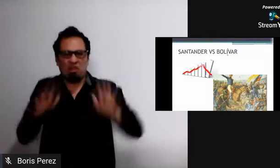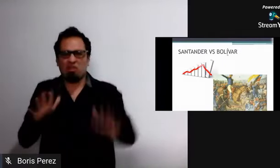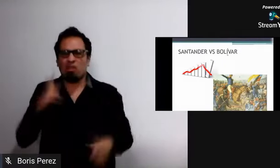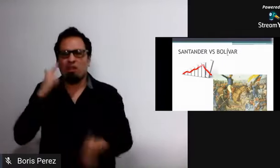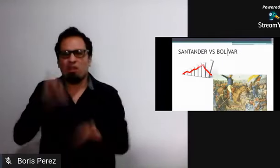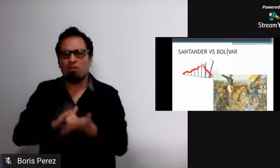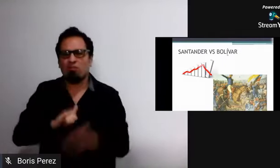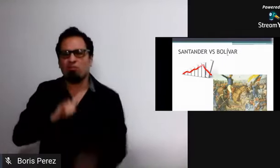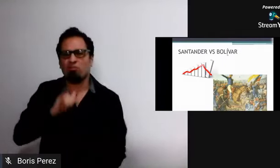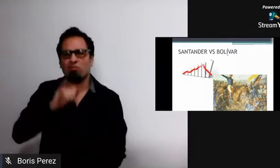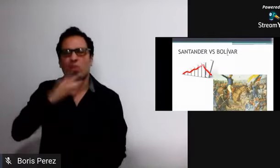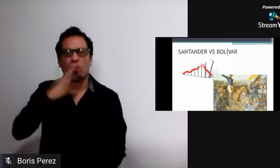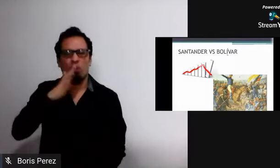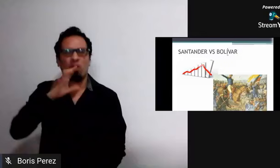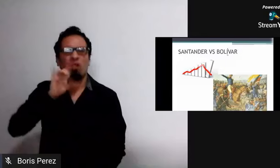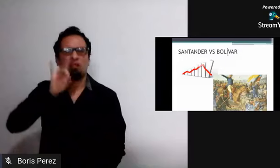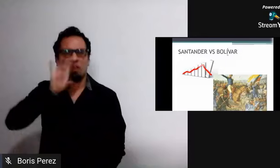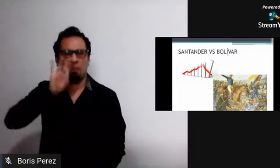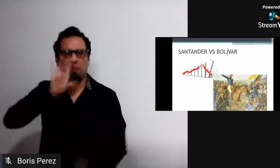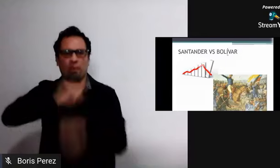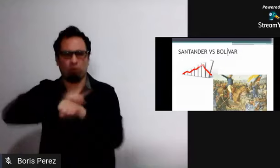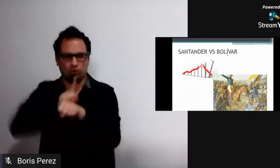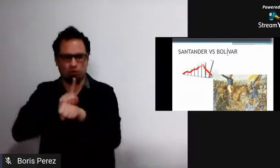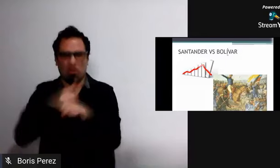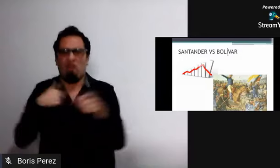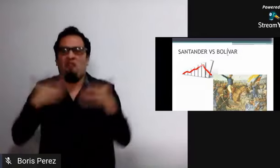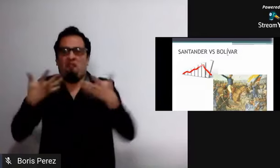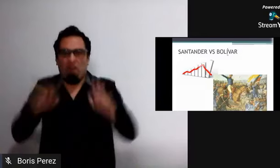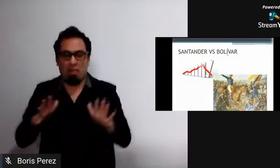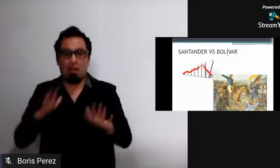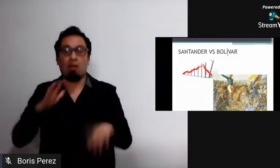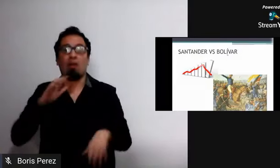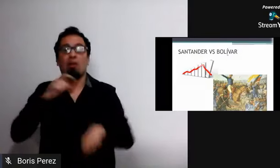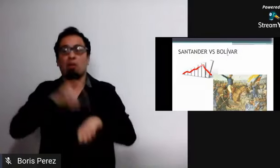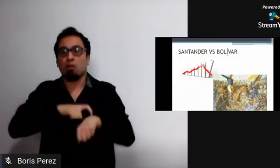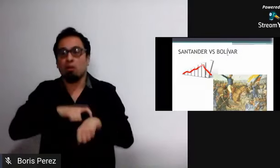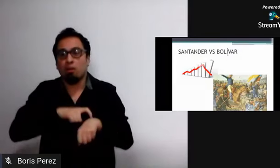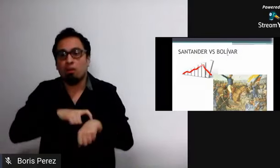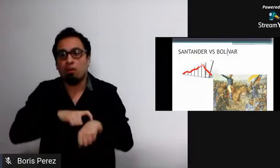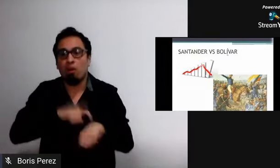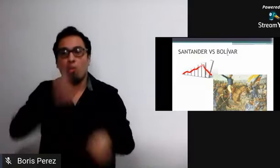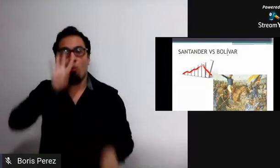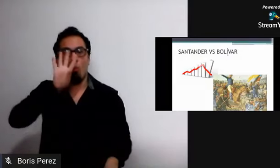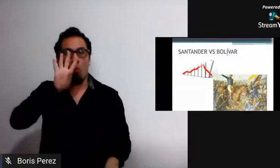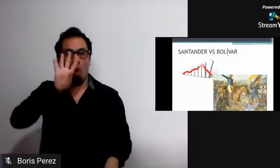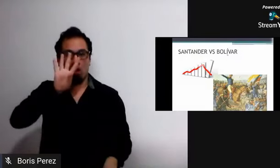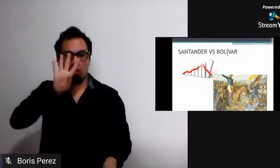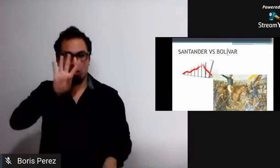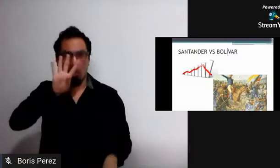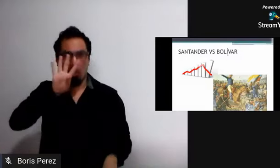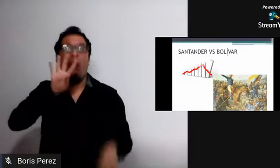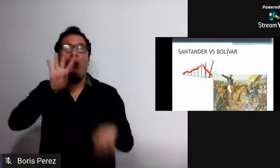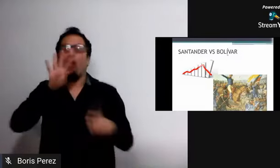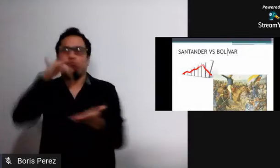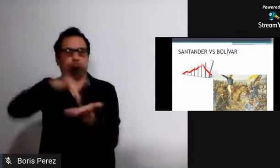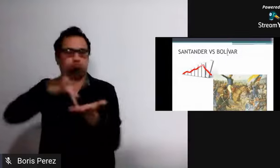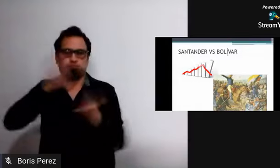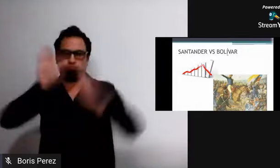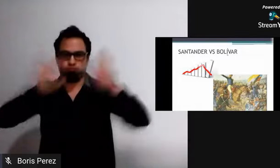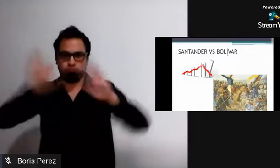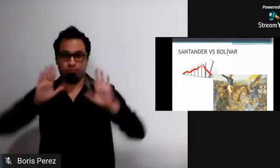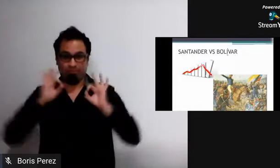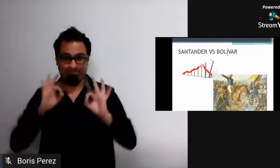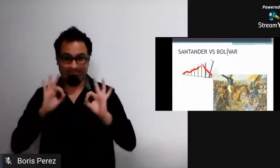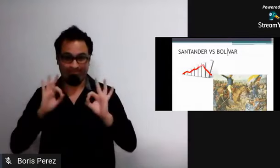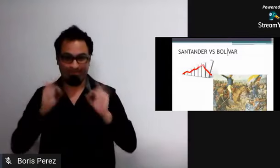y preguntas que ustedes tengan. Ya falta poquito para terminar. Yo creo que en 15 minutos termino y luego a las 4